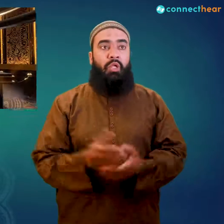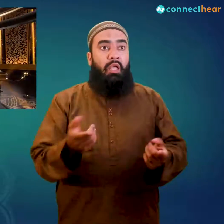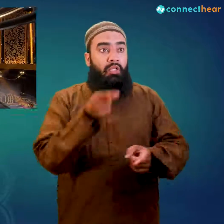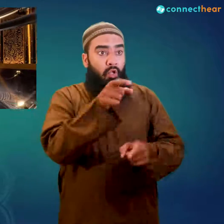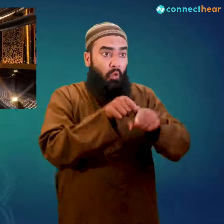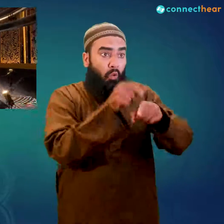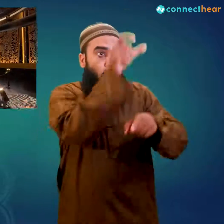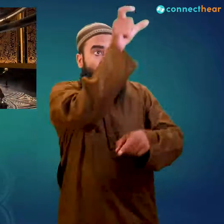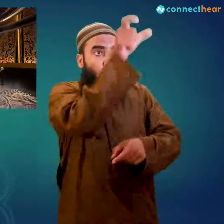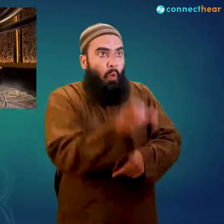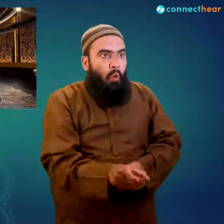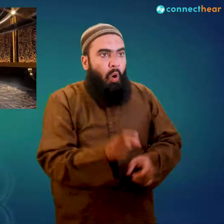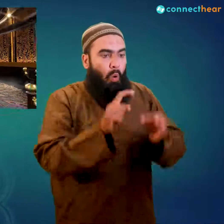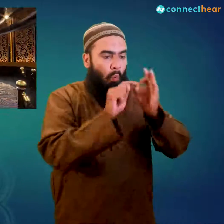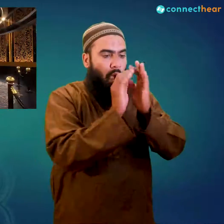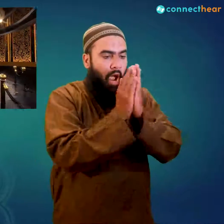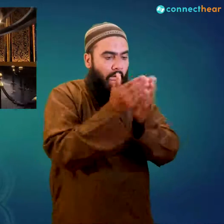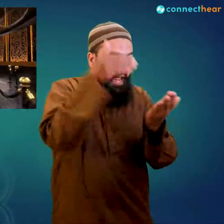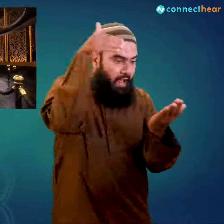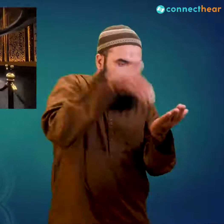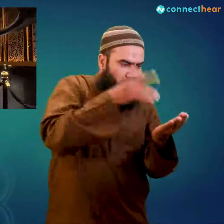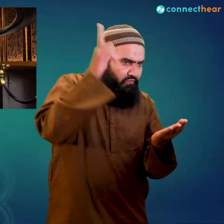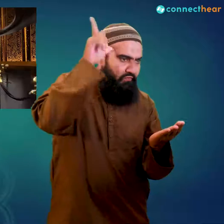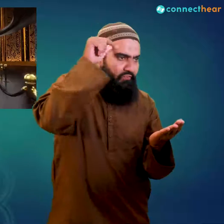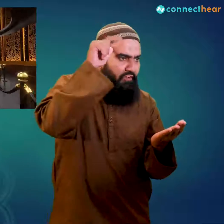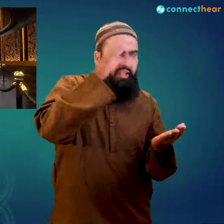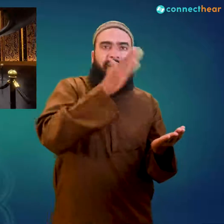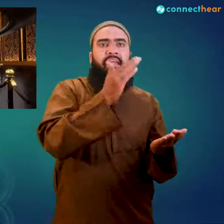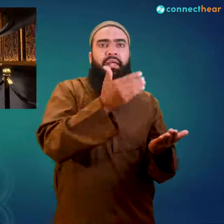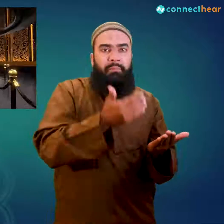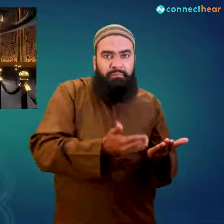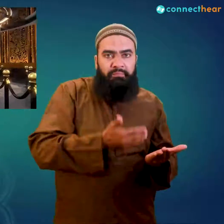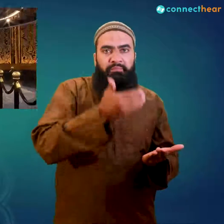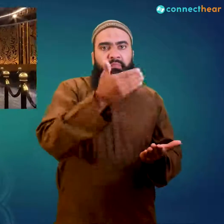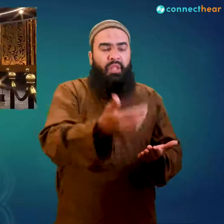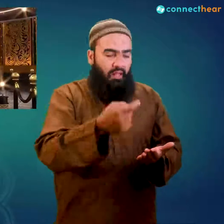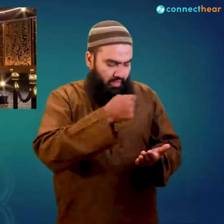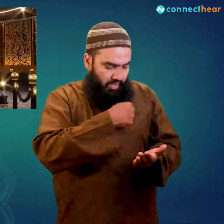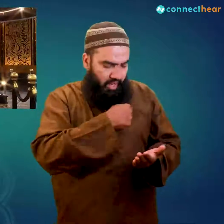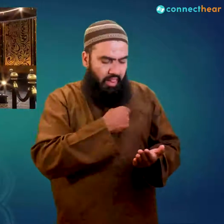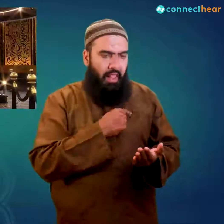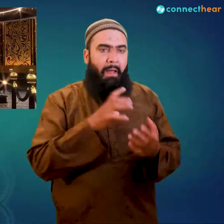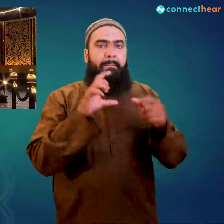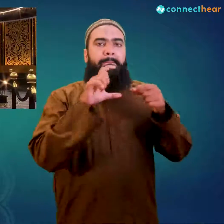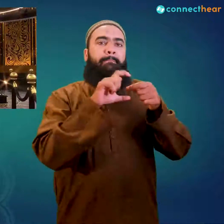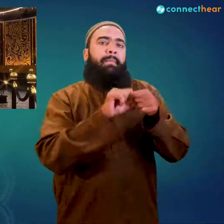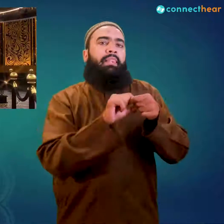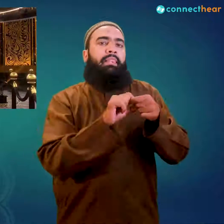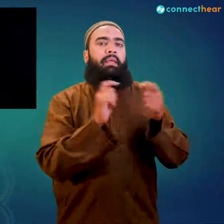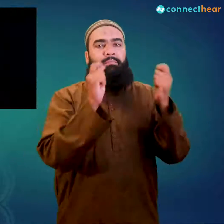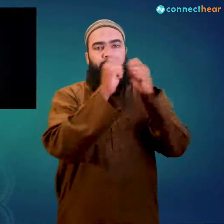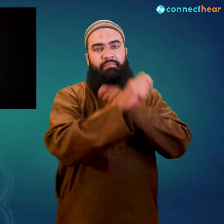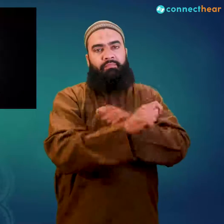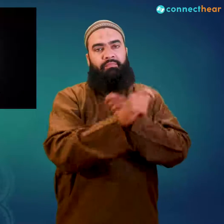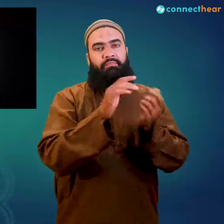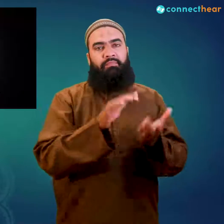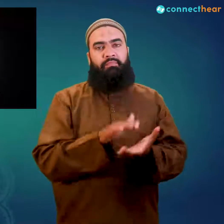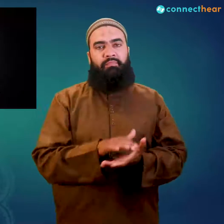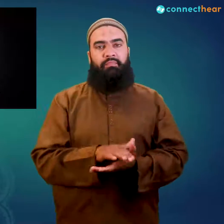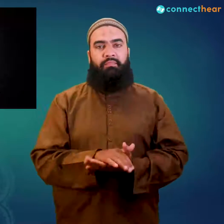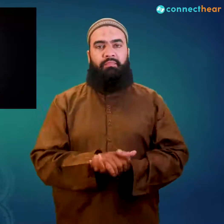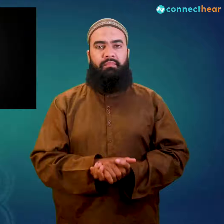اقفالها، تو کیا یہ لوگ قرآن میں غور نہیں کرتے یا دلوں پر قفل لگ رہے ہیں؟